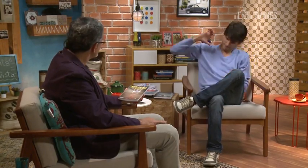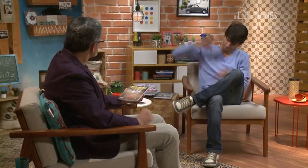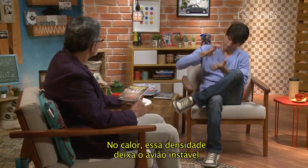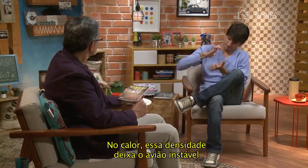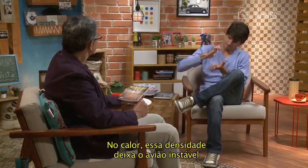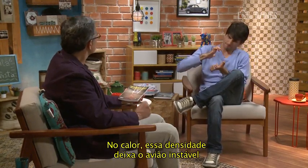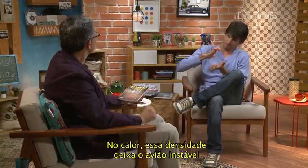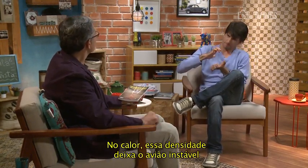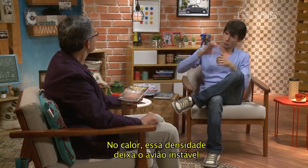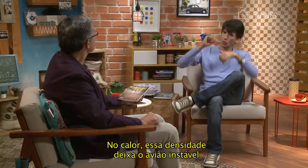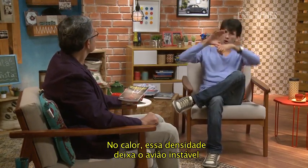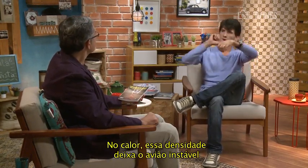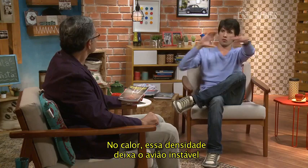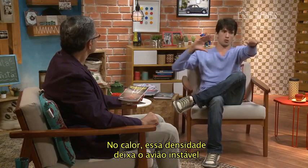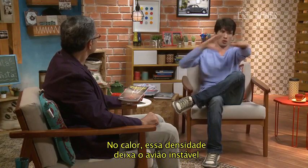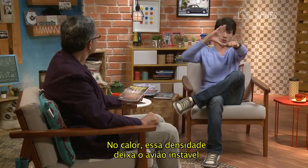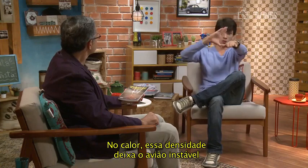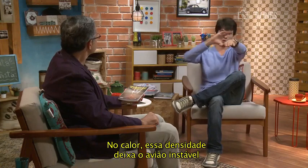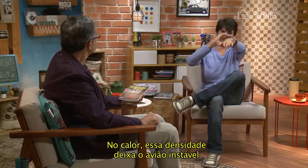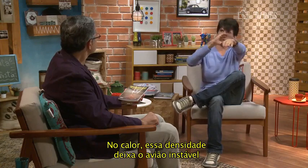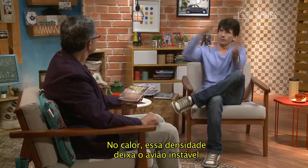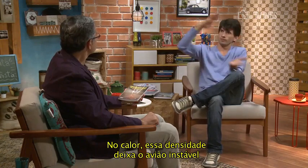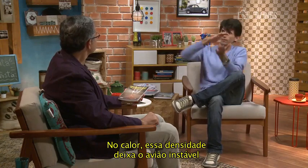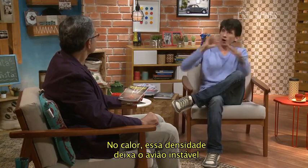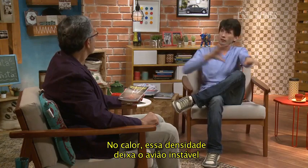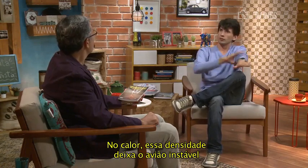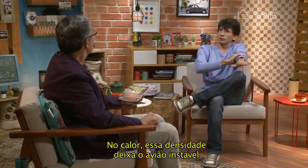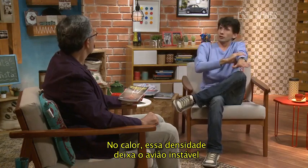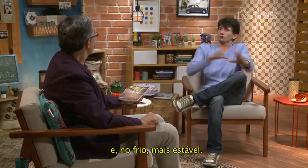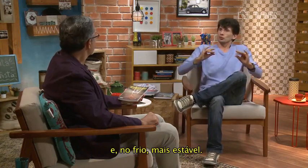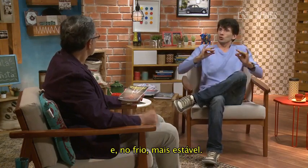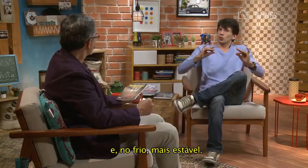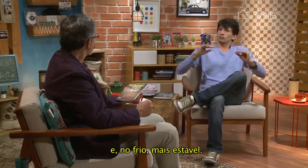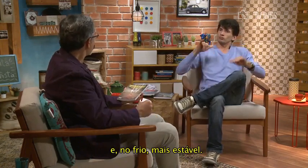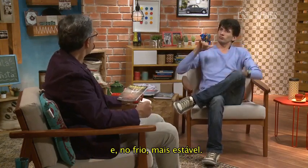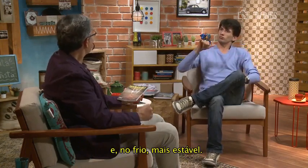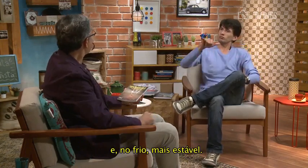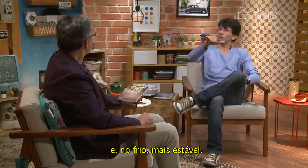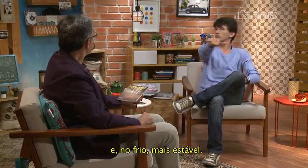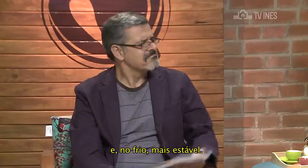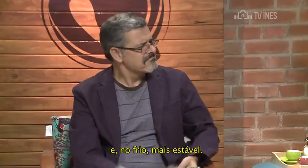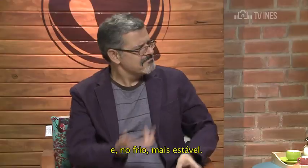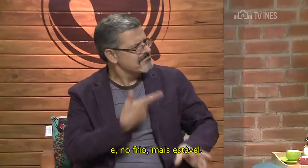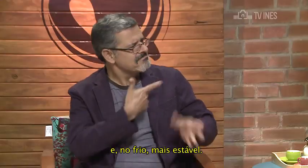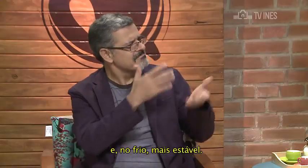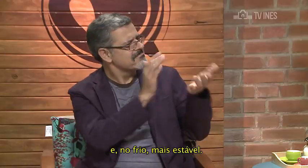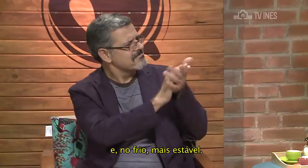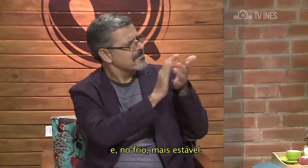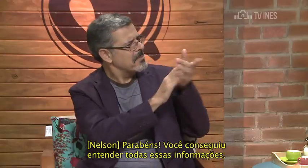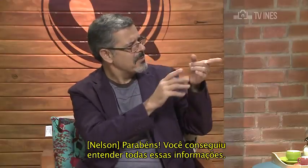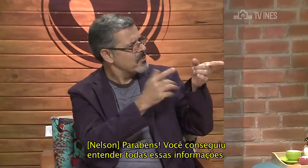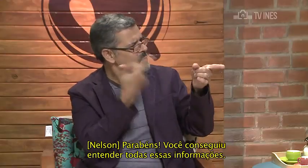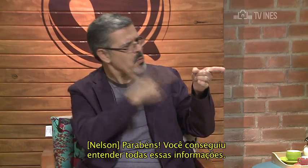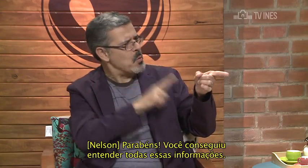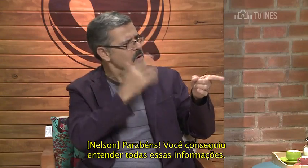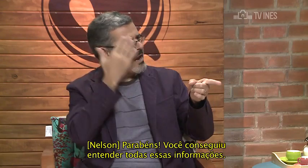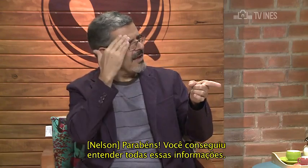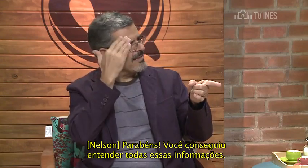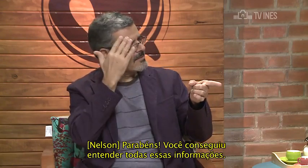e no calor essa densidade deixa o avião estável e no frio mais estável parabéns você conseguiu